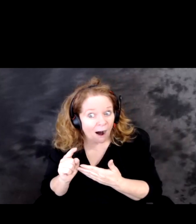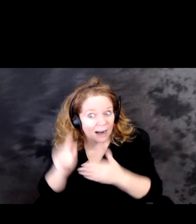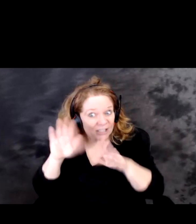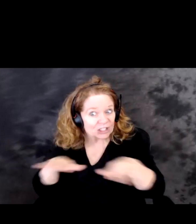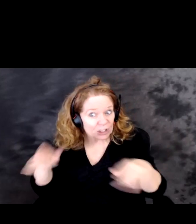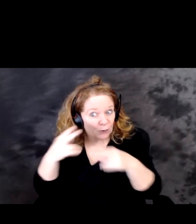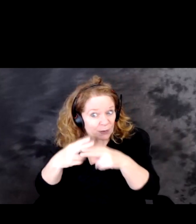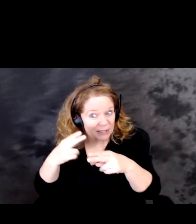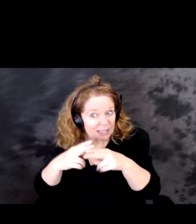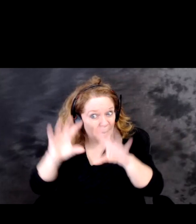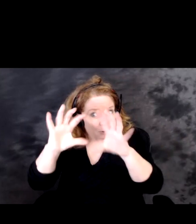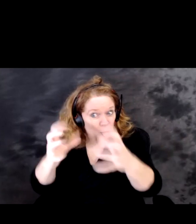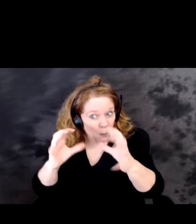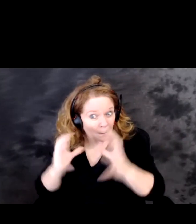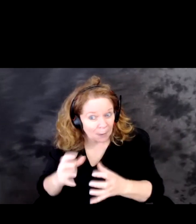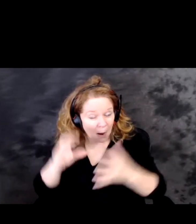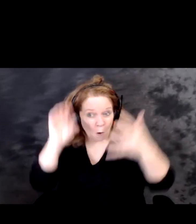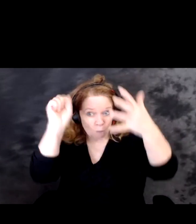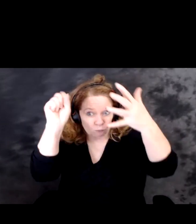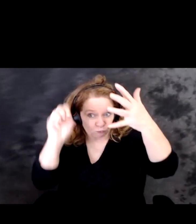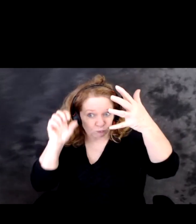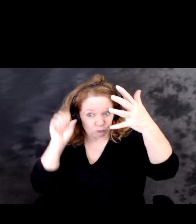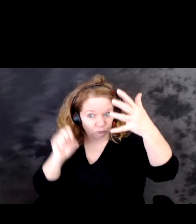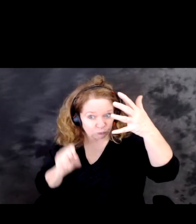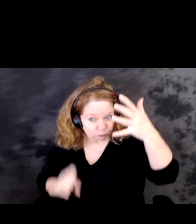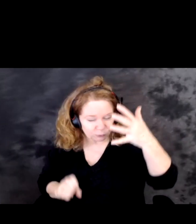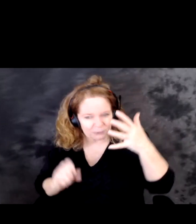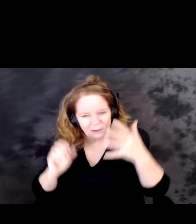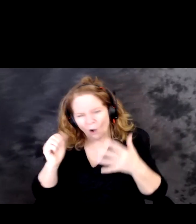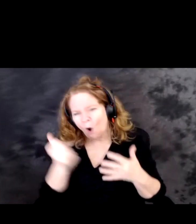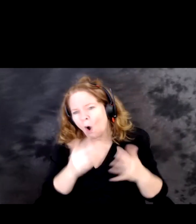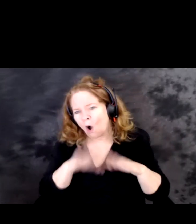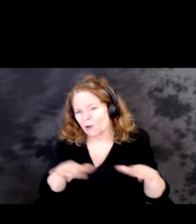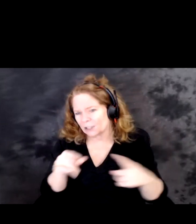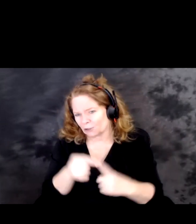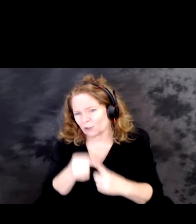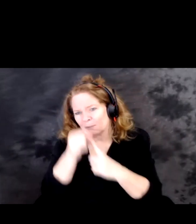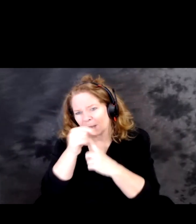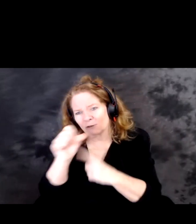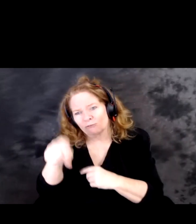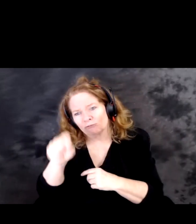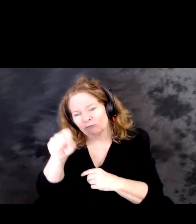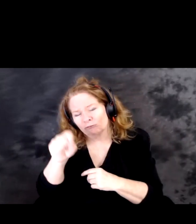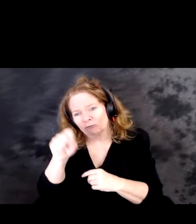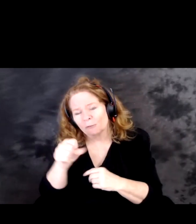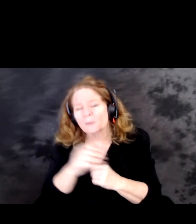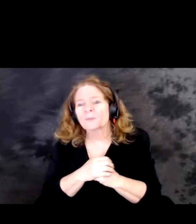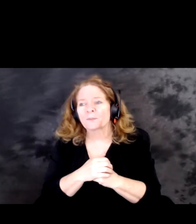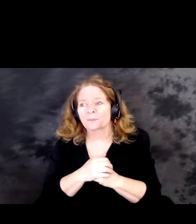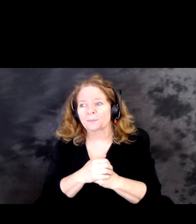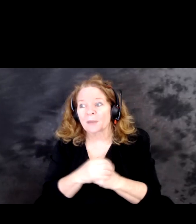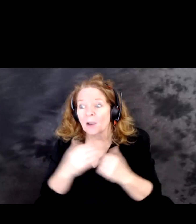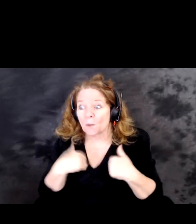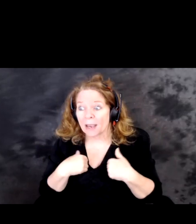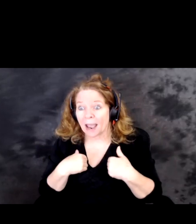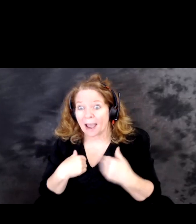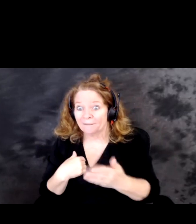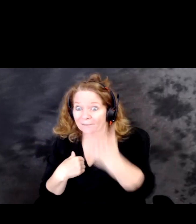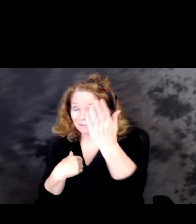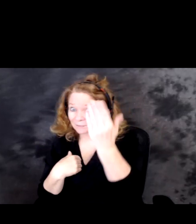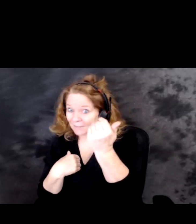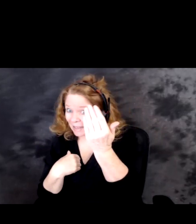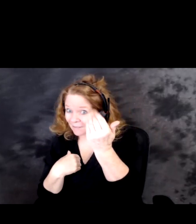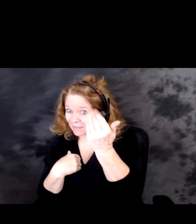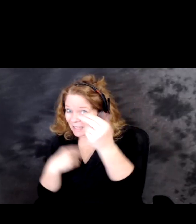tenemos 2 grupos más de niños para decir los nombres de ellos. Y todos son especiales para